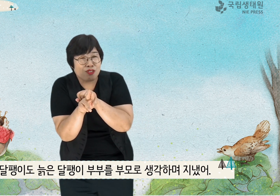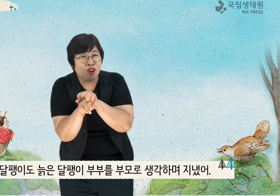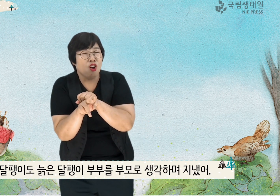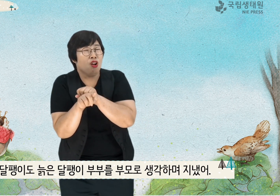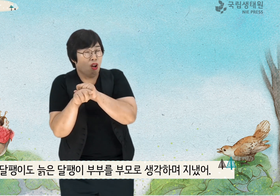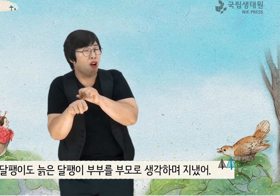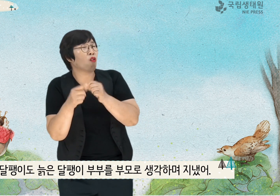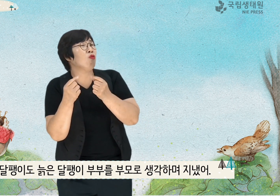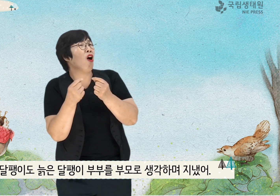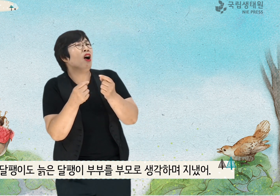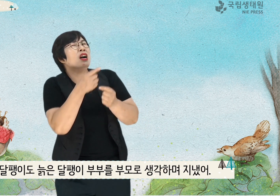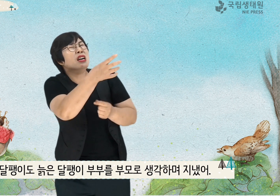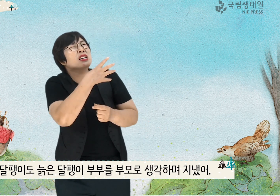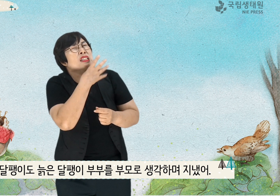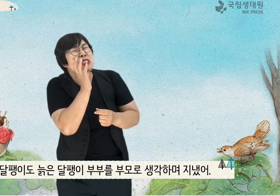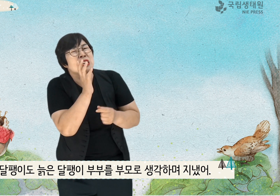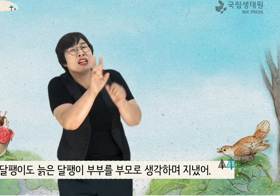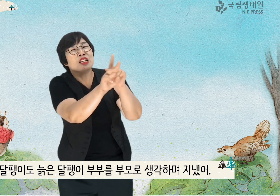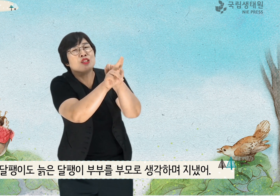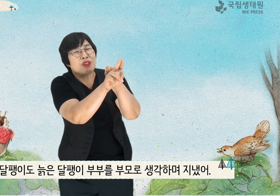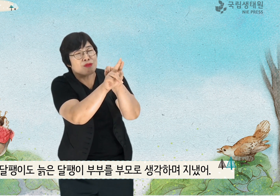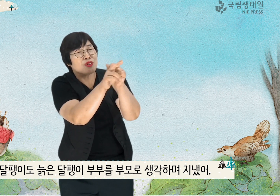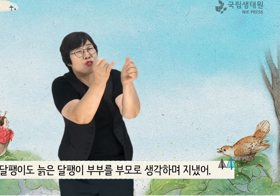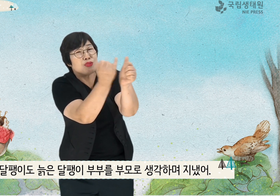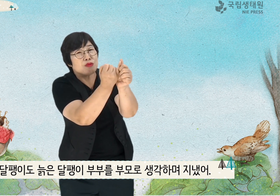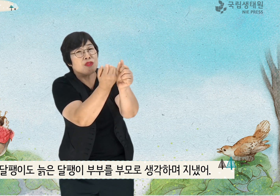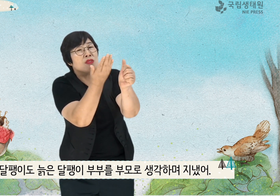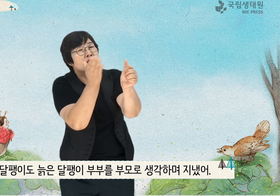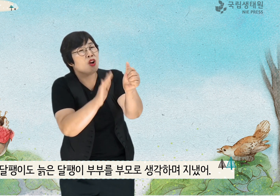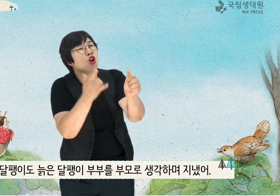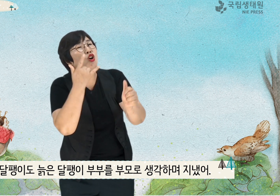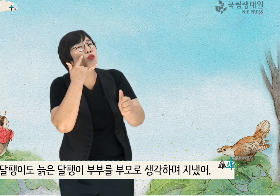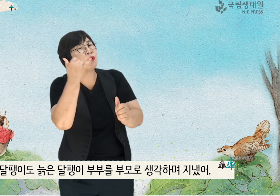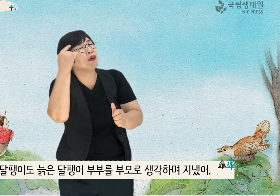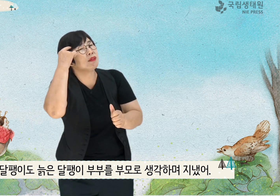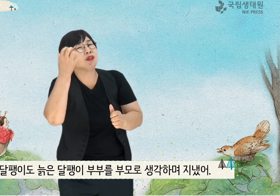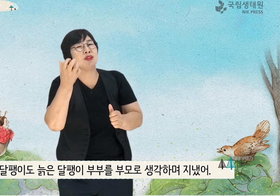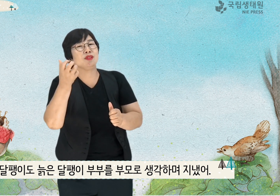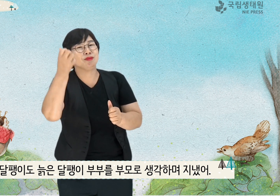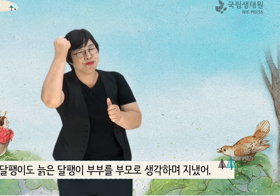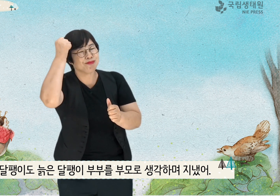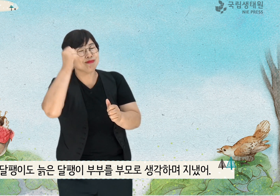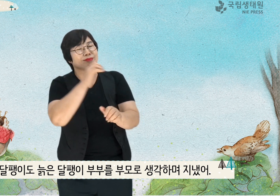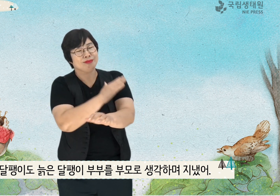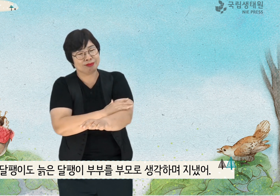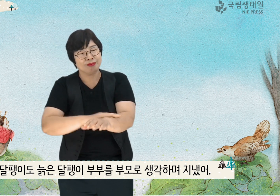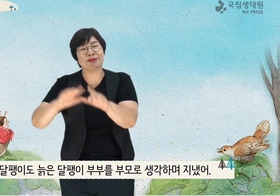새끼 달팽이도 늙은 달팽이 부부를 부모로 생각하며 지냈어.